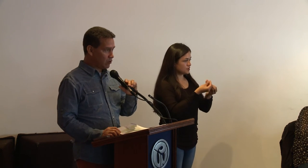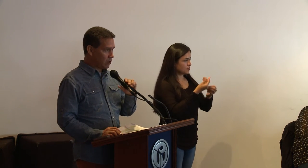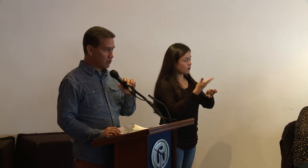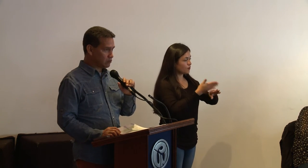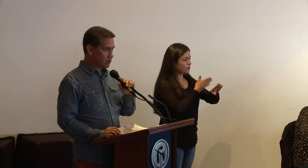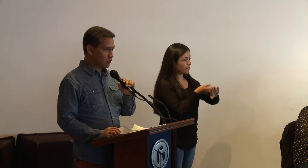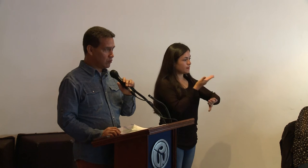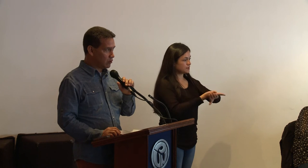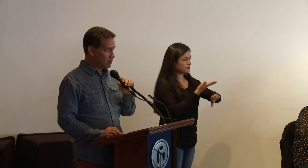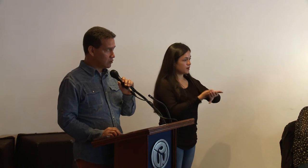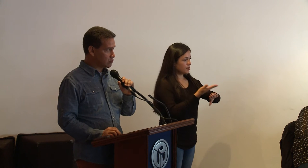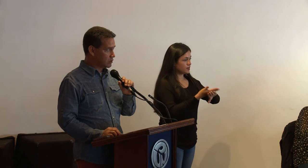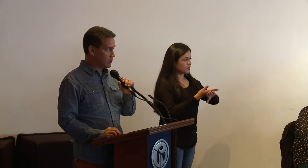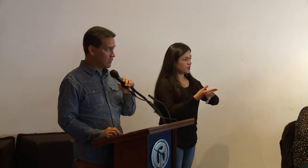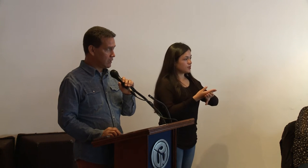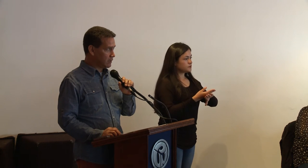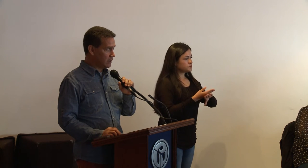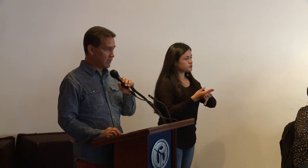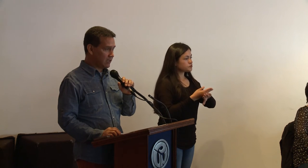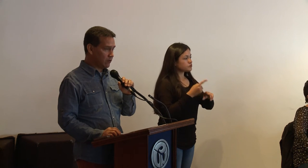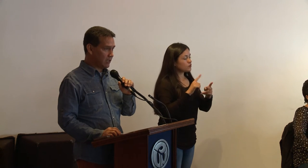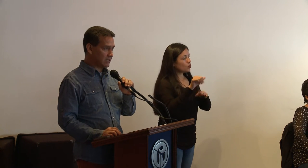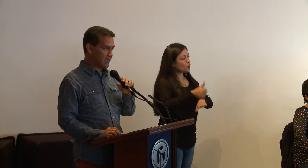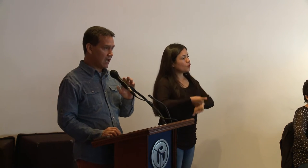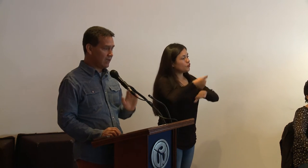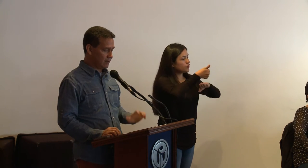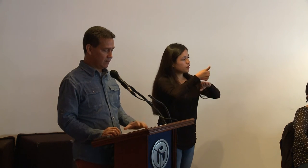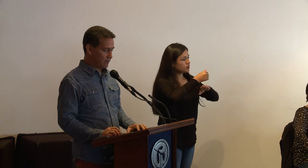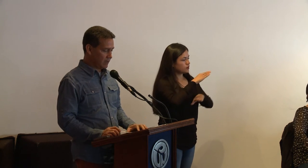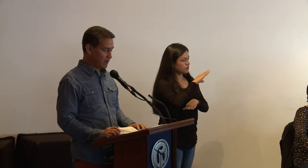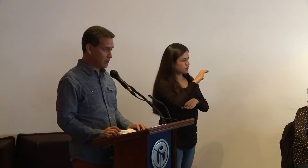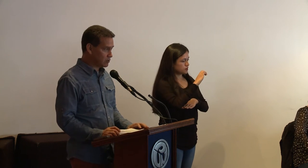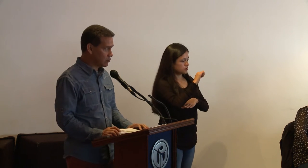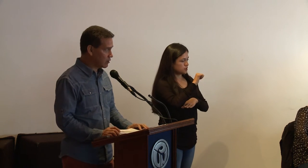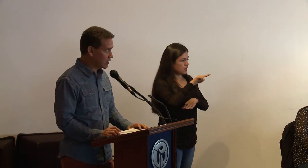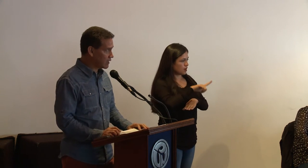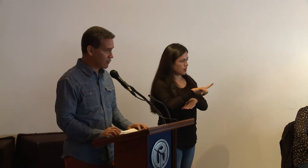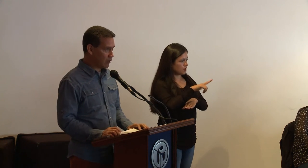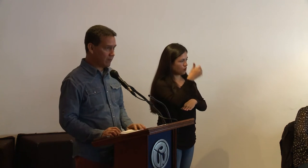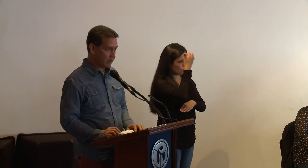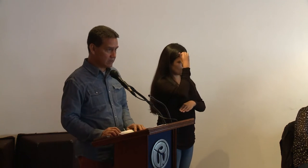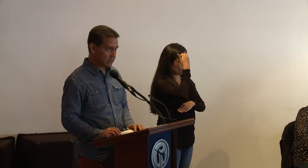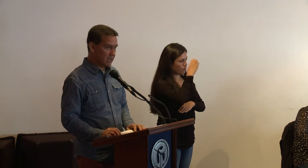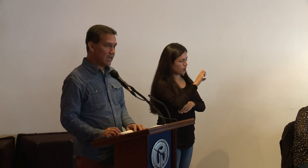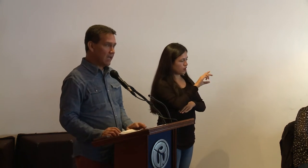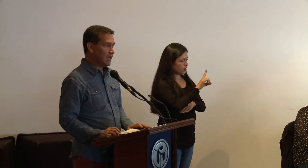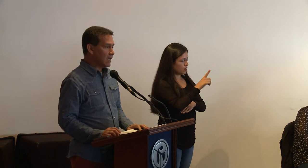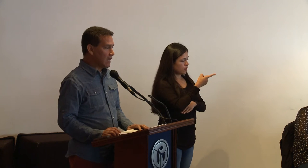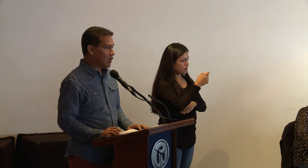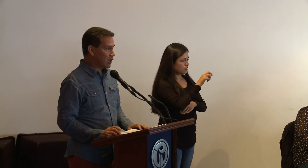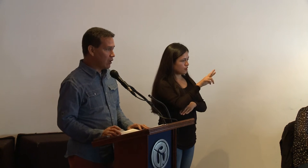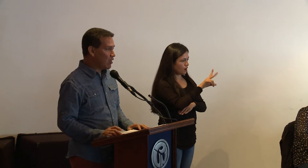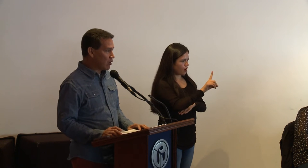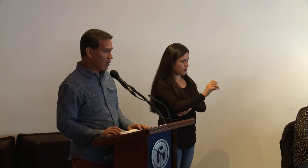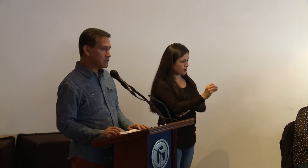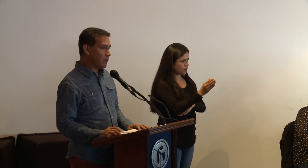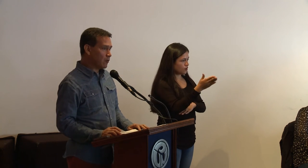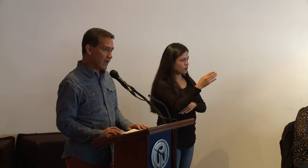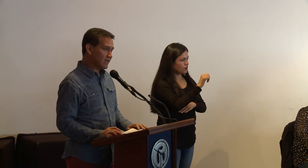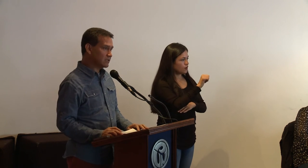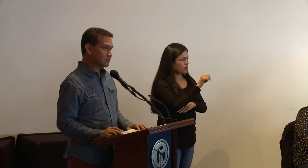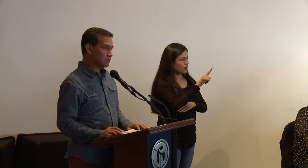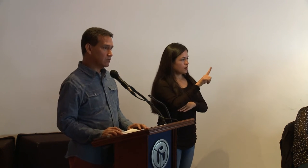plantea uno de los directivos de la CEAL, profesor Edgardo Álvarez, que los